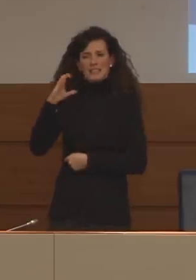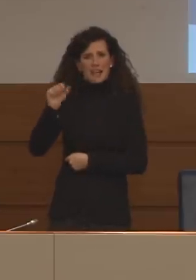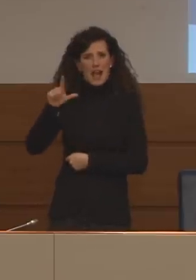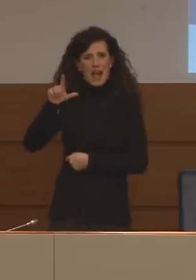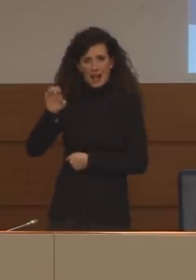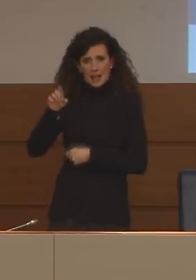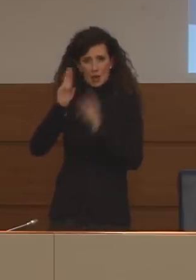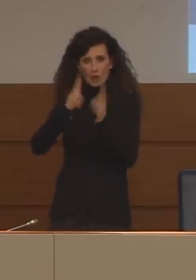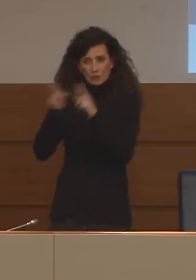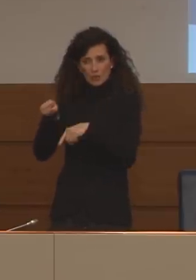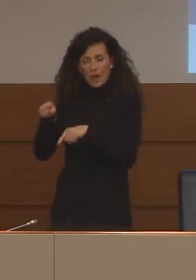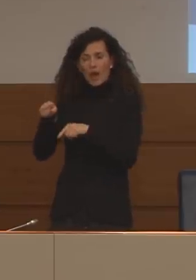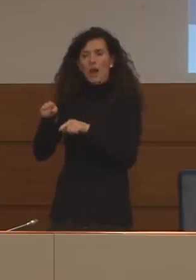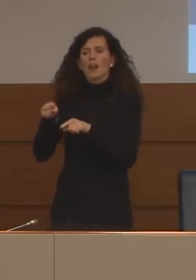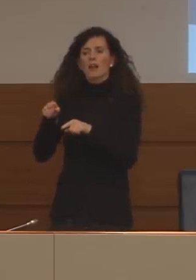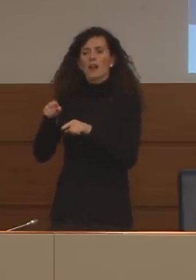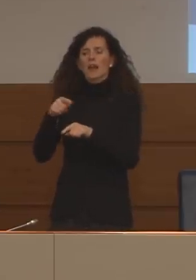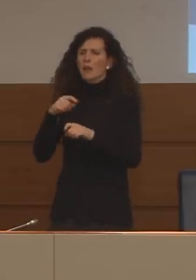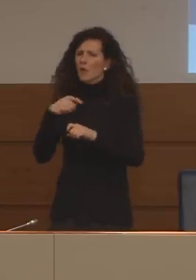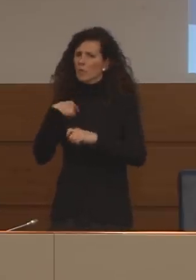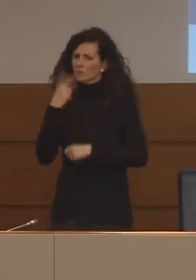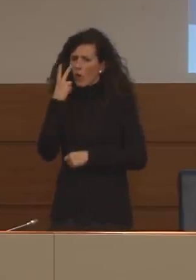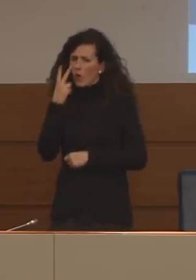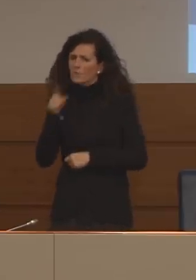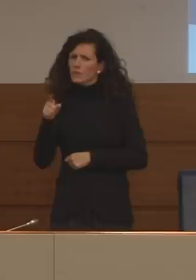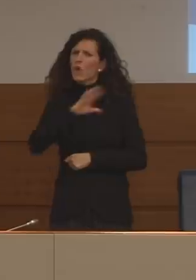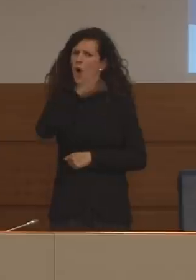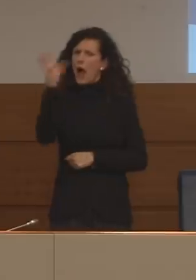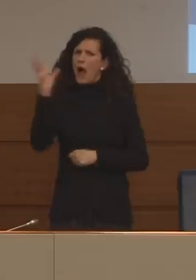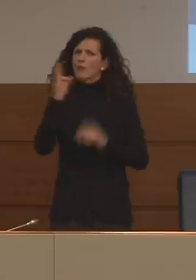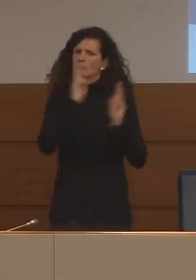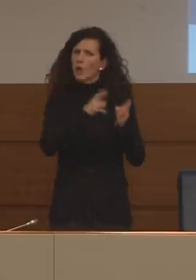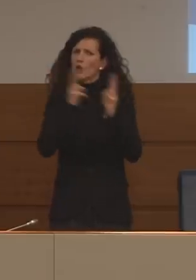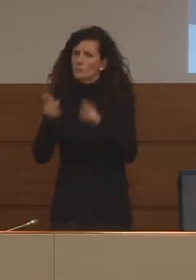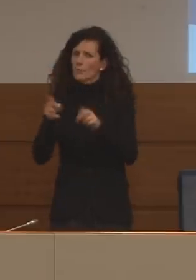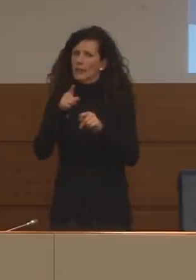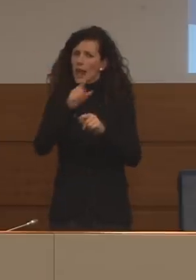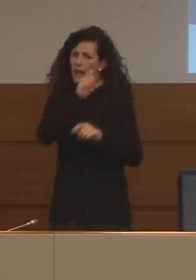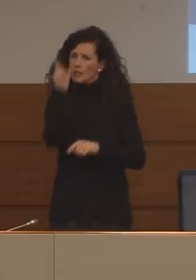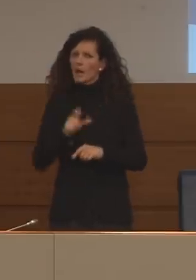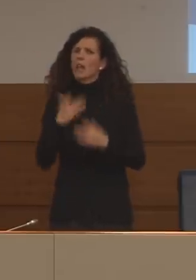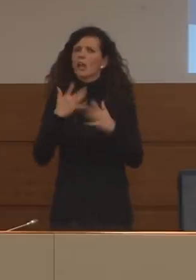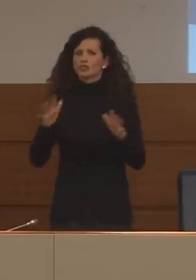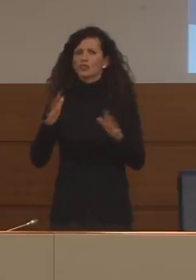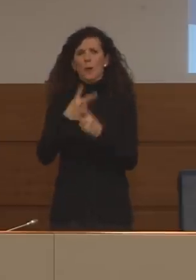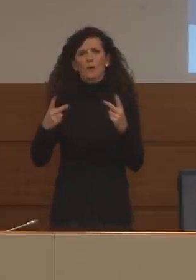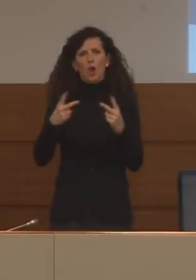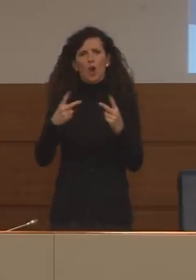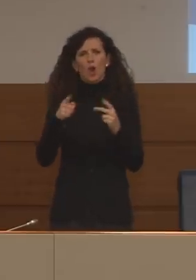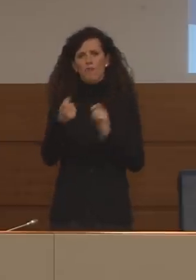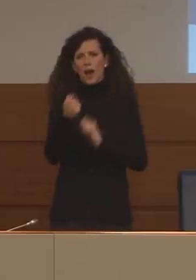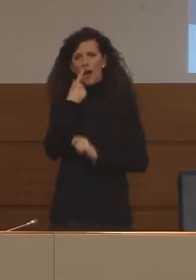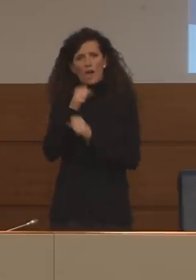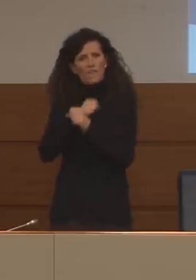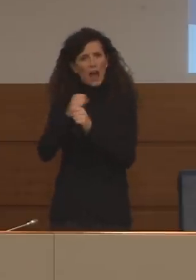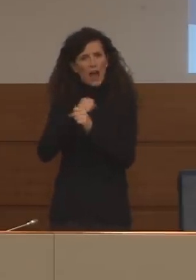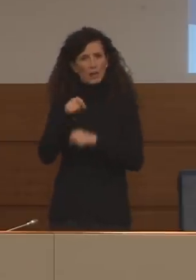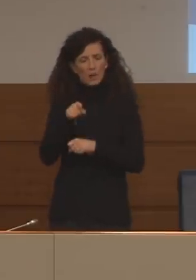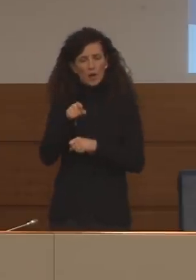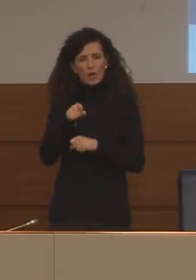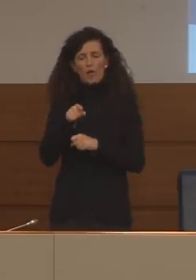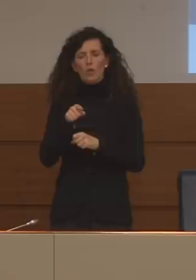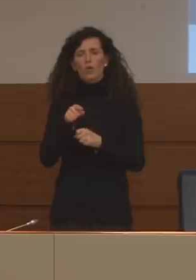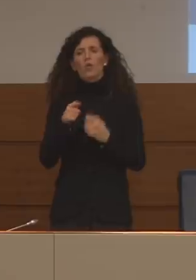risulta che anche in altri ospedali d'italia qualcuno lo abbia provato a utilizzare è un razionale